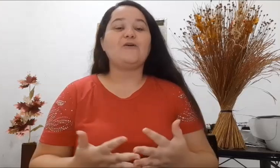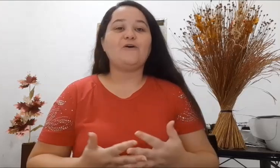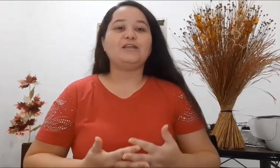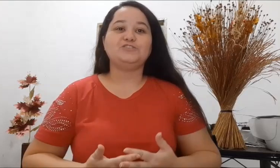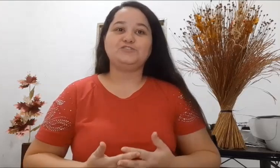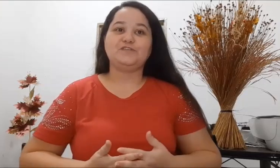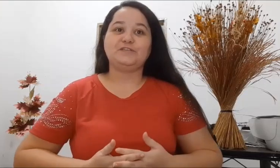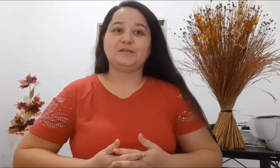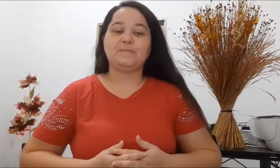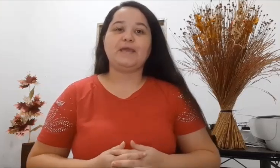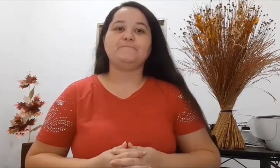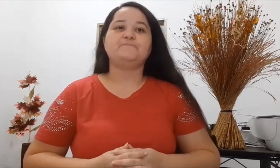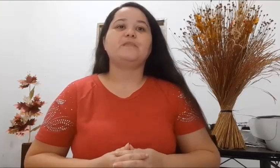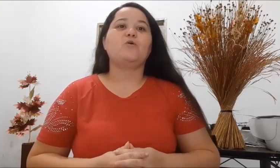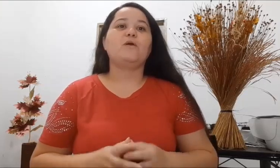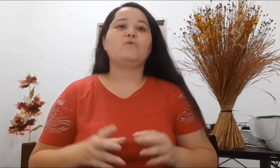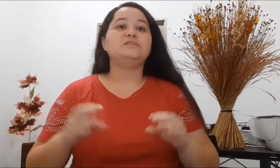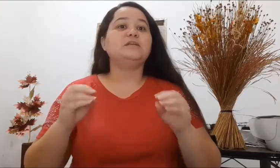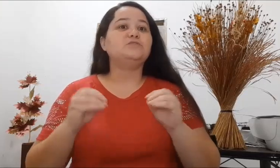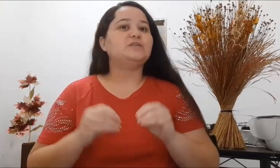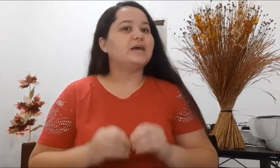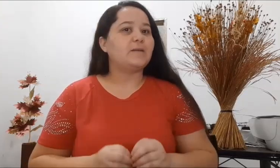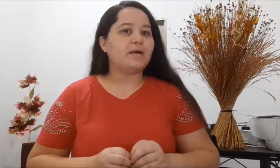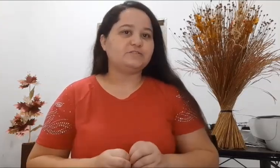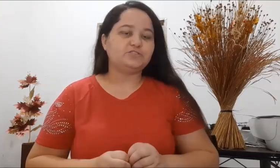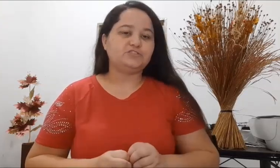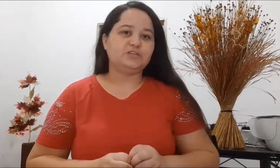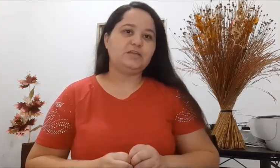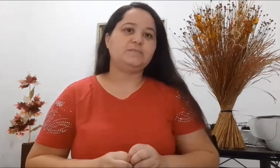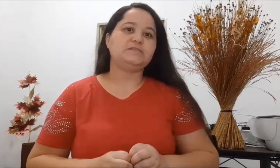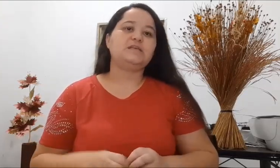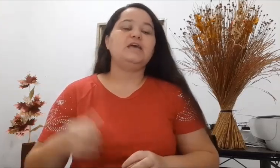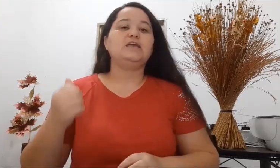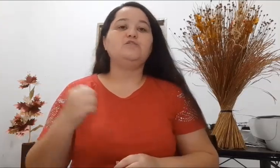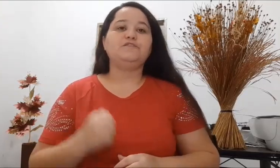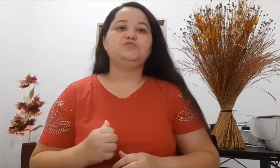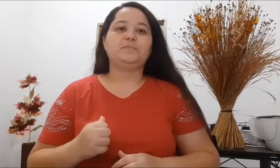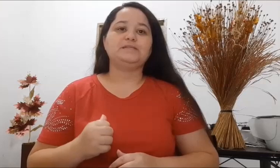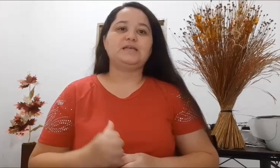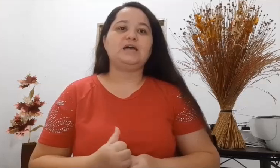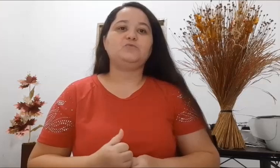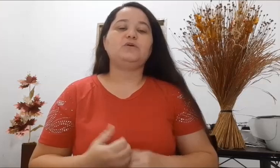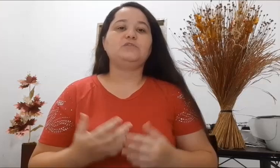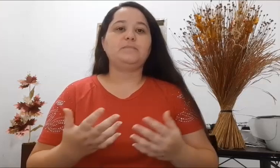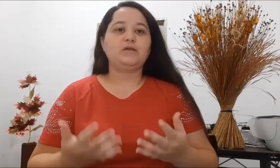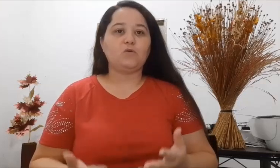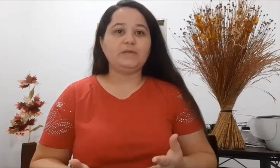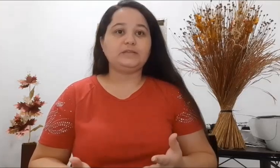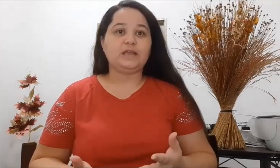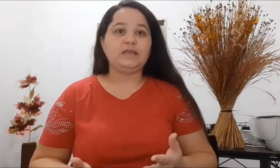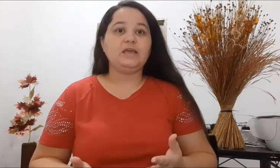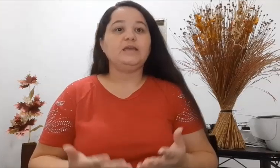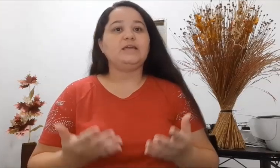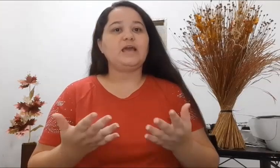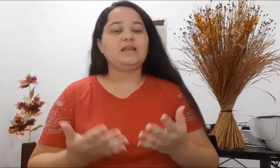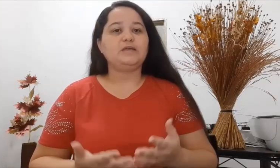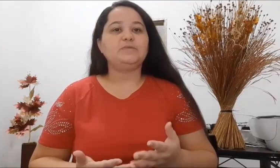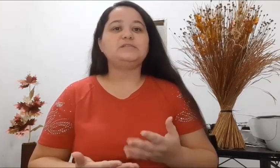Agora, a gente vai ver também uma coisa dentro da gramática de Libras, que no vídeo passado eu também comentei que a Libras tem